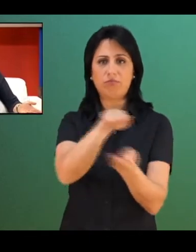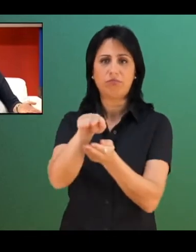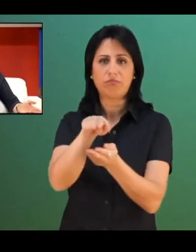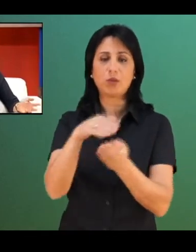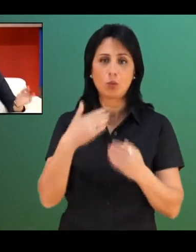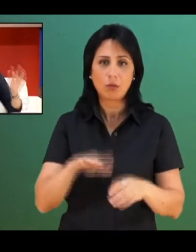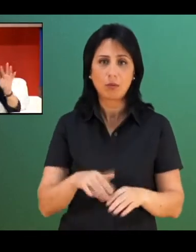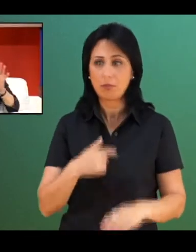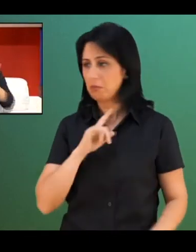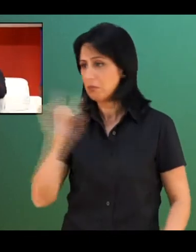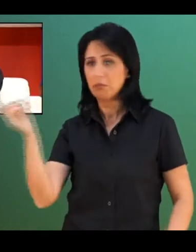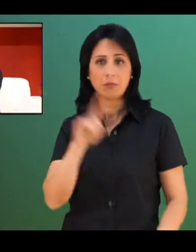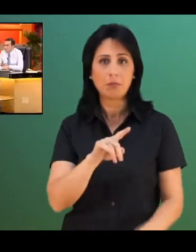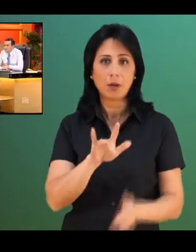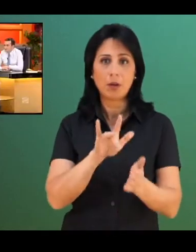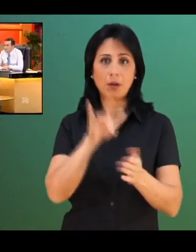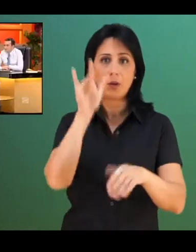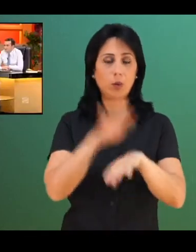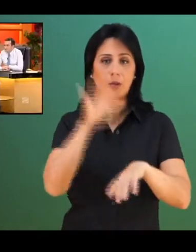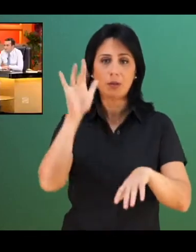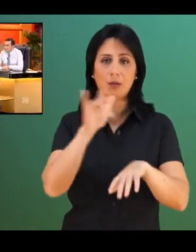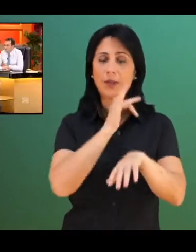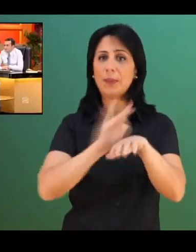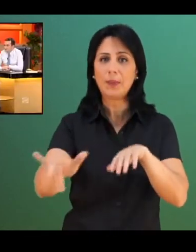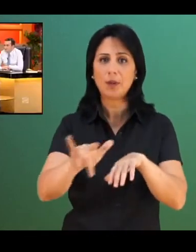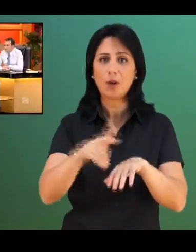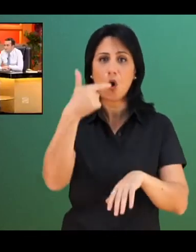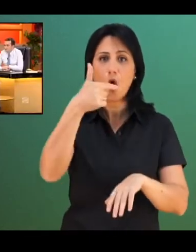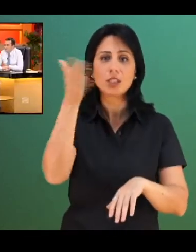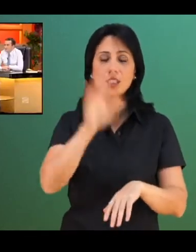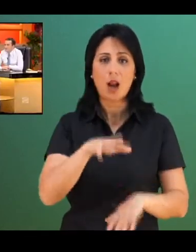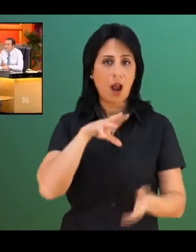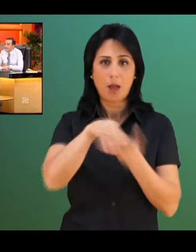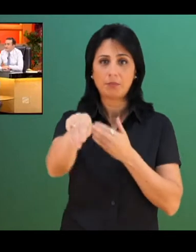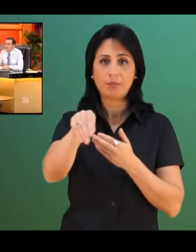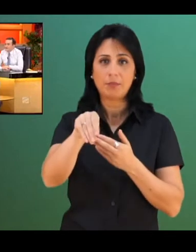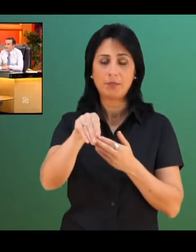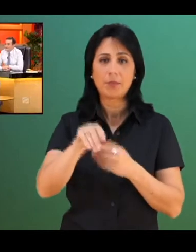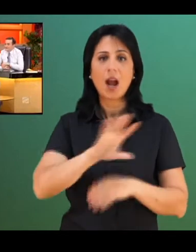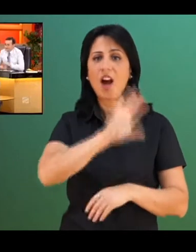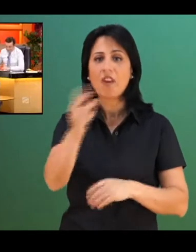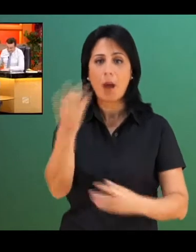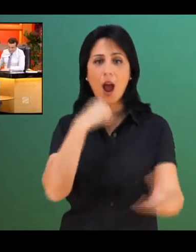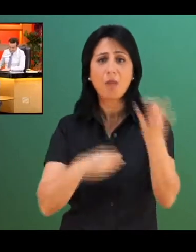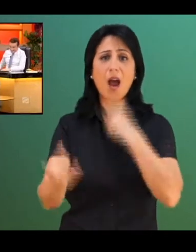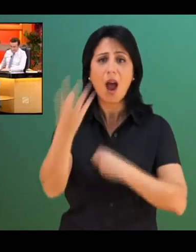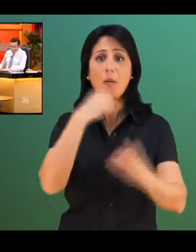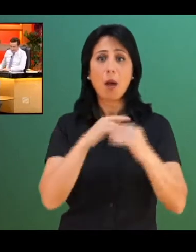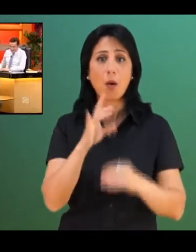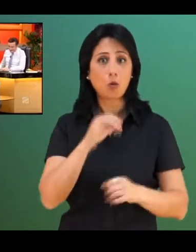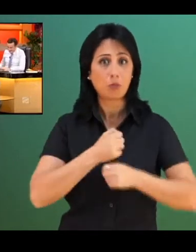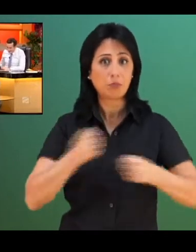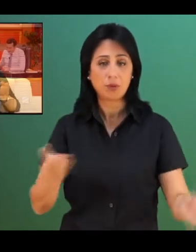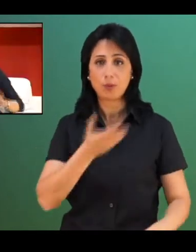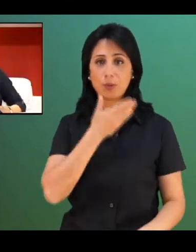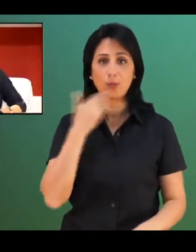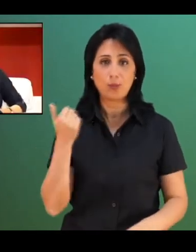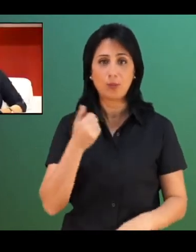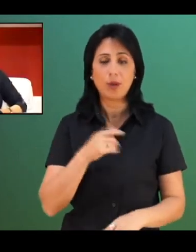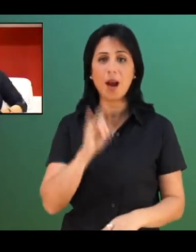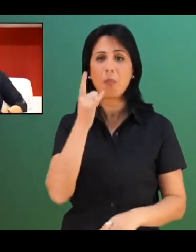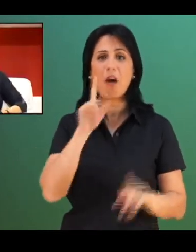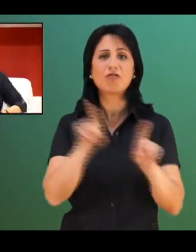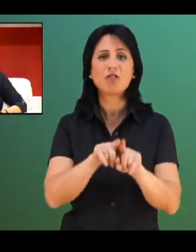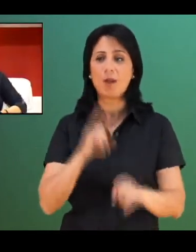იყო. 20-ვე შეჭამა. ანუ რასაც ხედავს ყველა აი ესე ბავშვი ვიტყვით, დაუკრავს, მაგრამ გაიბლის გამოლის შეჭამს. ესე და არ სუკდებოდა